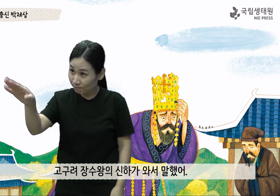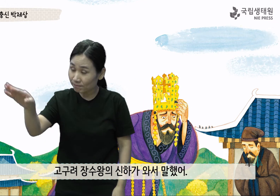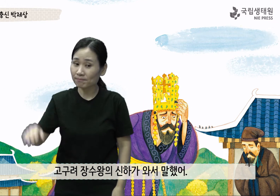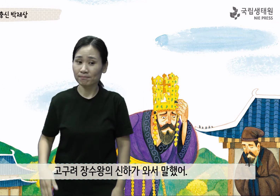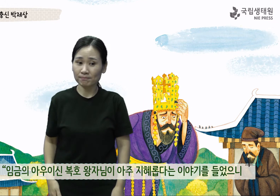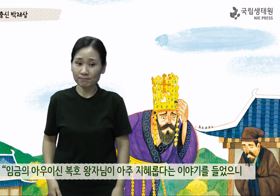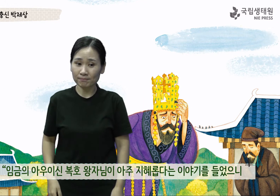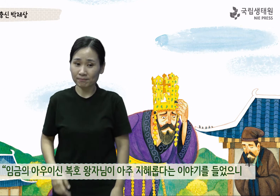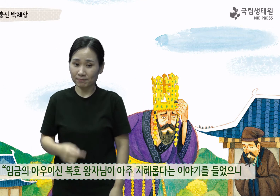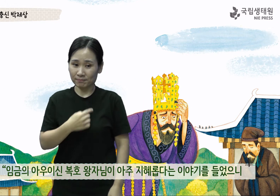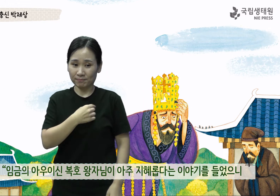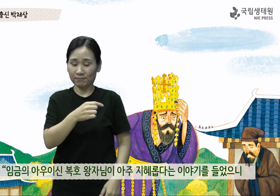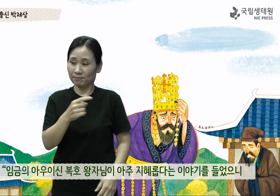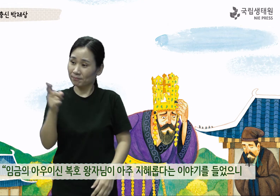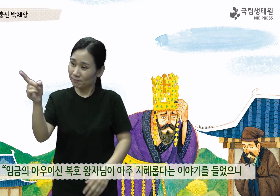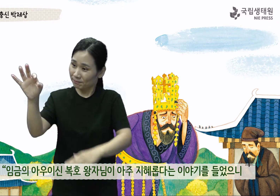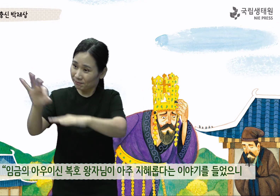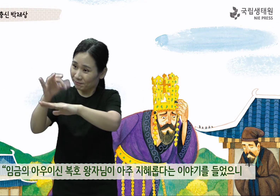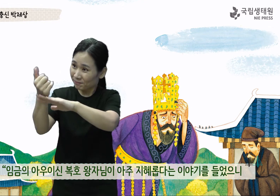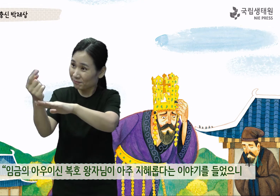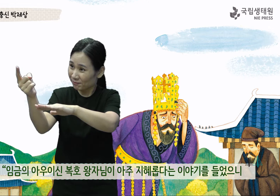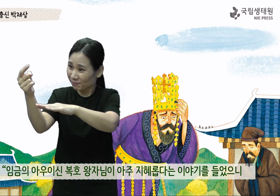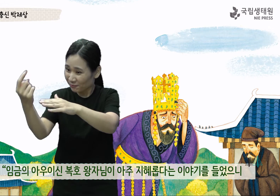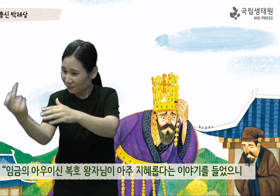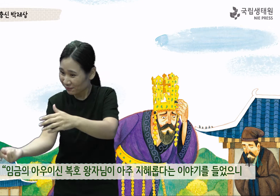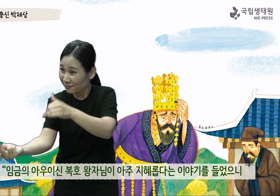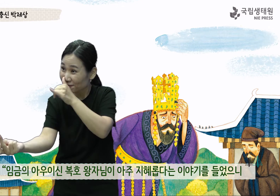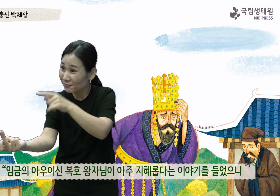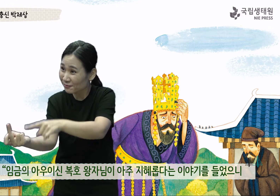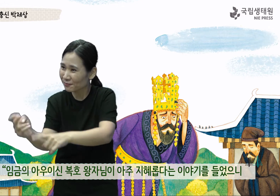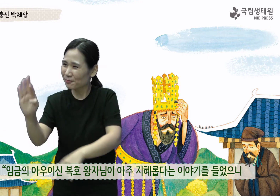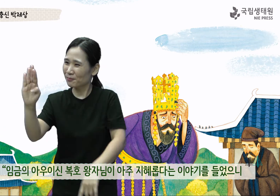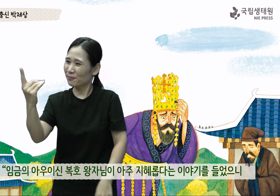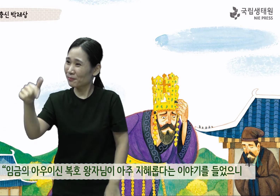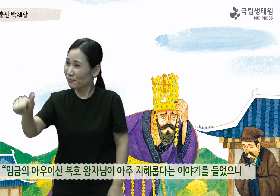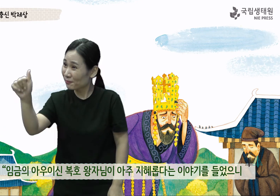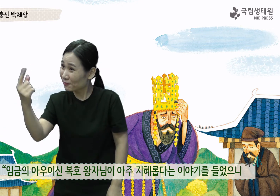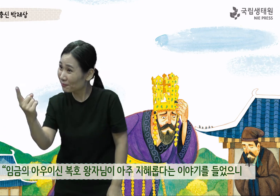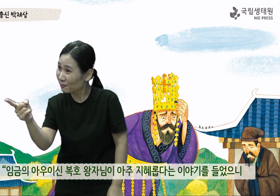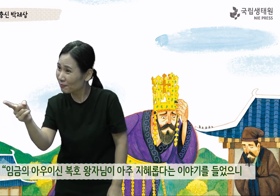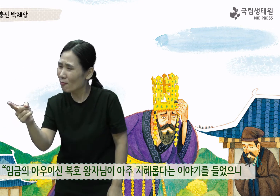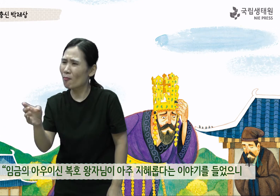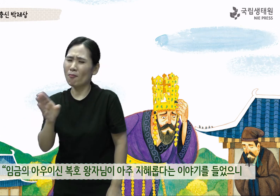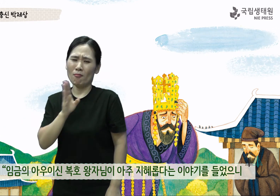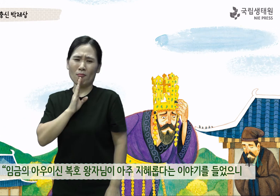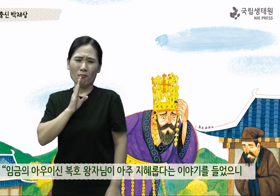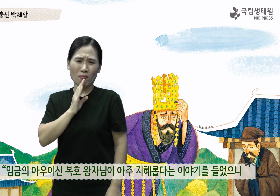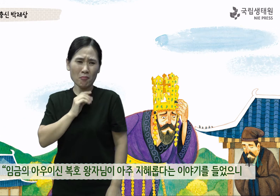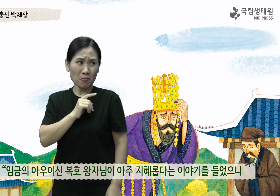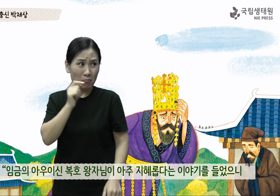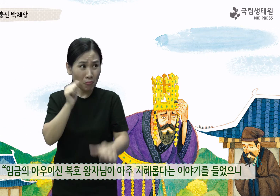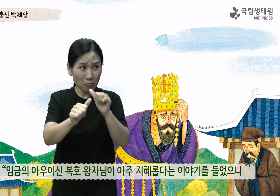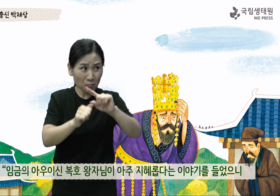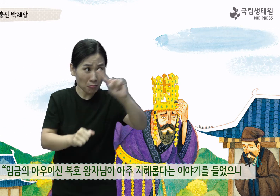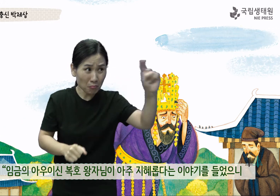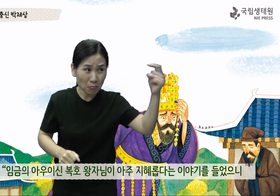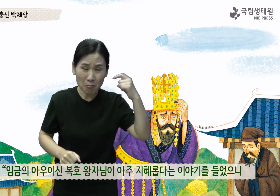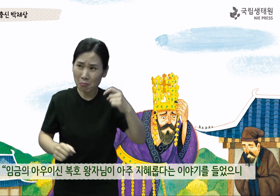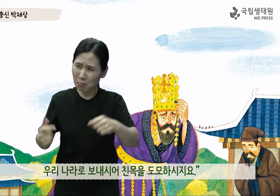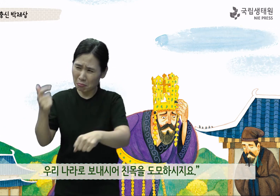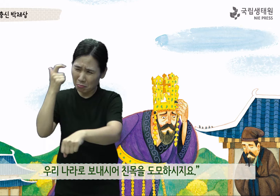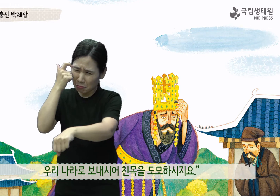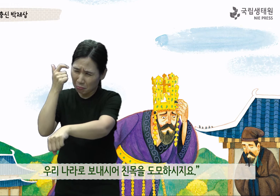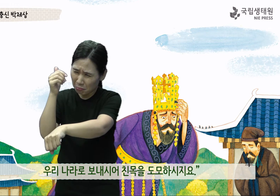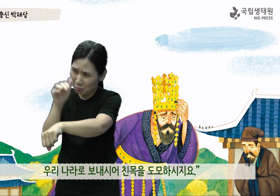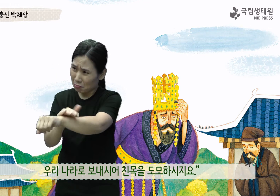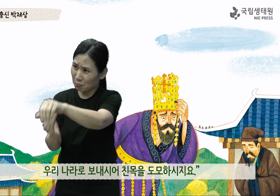임금의 아우이신 복호 왕자님이 아주 지혜롭다는 이야기를 들었으니